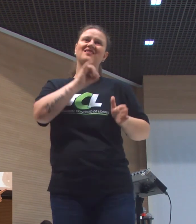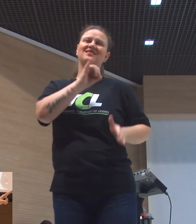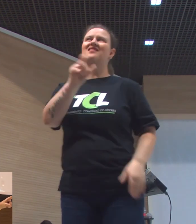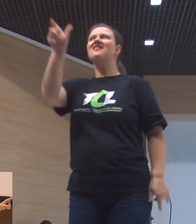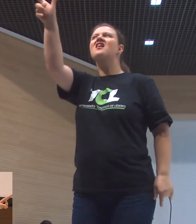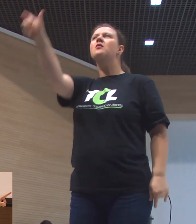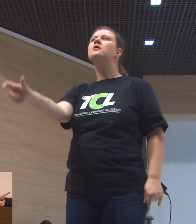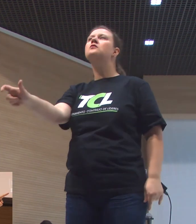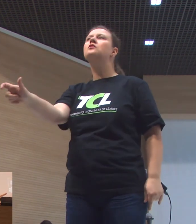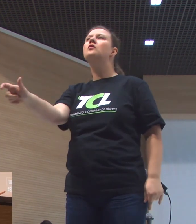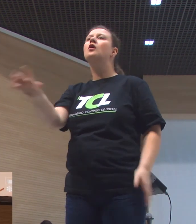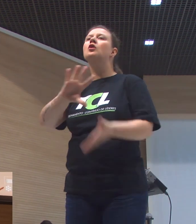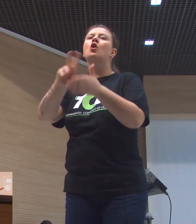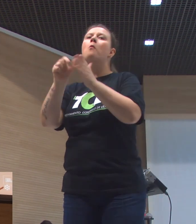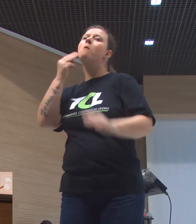mesma coisa.